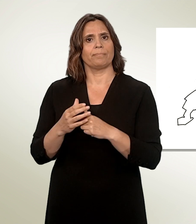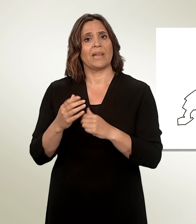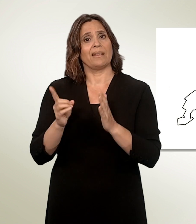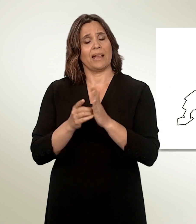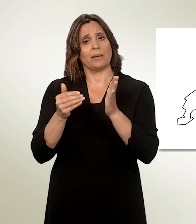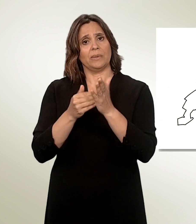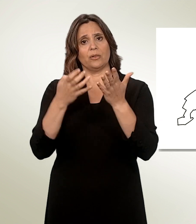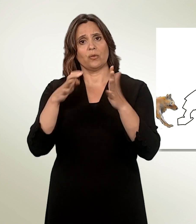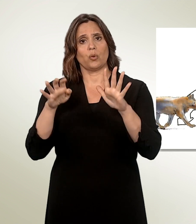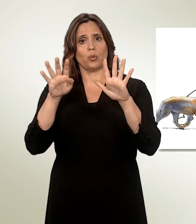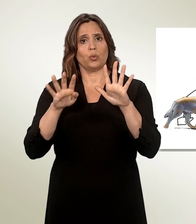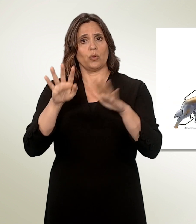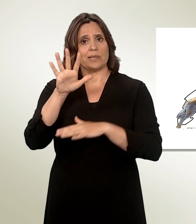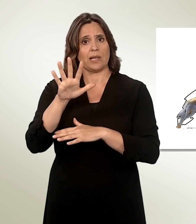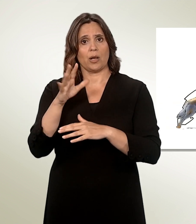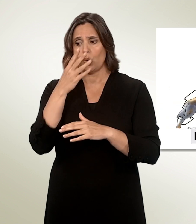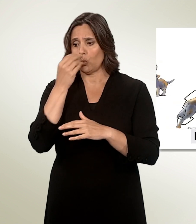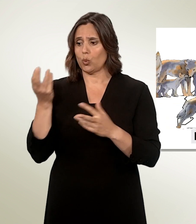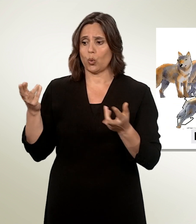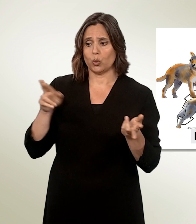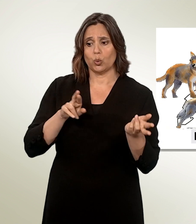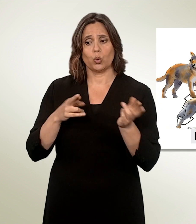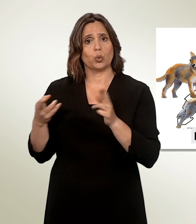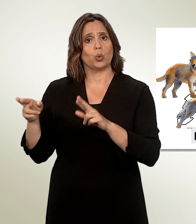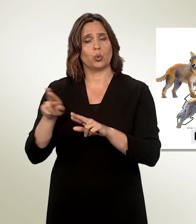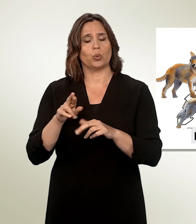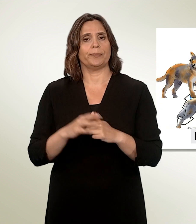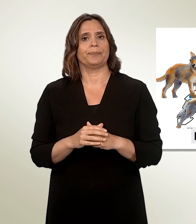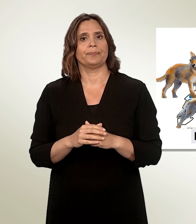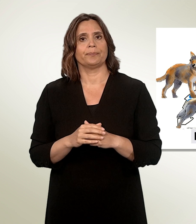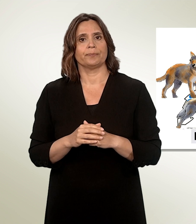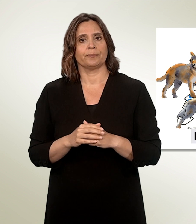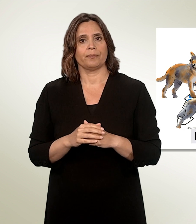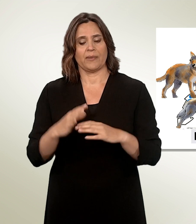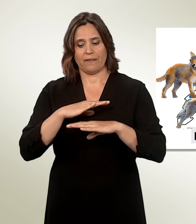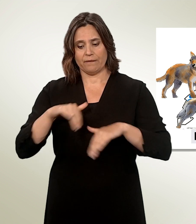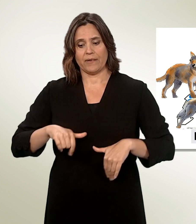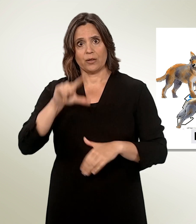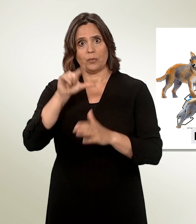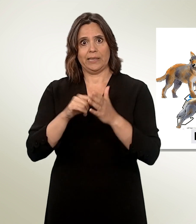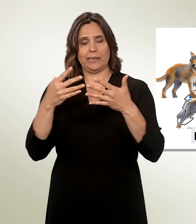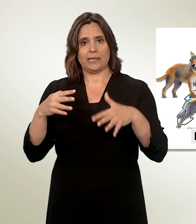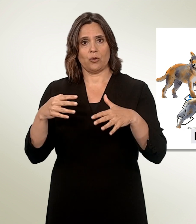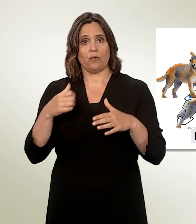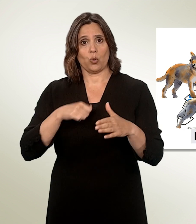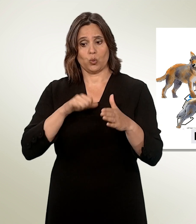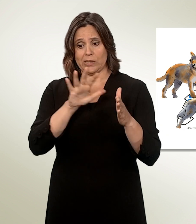1995 que les premiers loups sont revenus. Environ 80 loups vivaient en Suisse à la fin 2019, et leur nombre